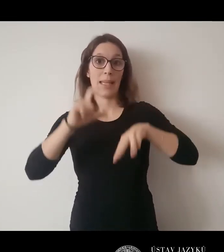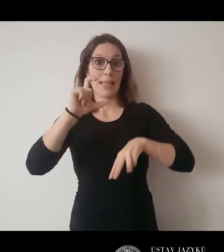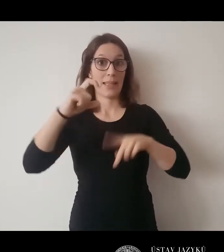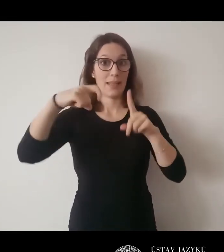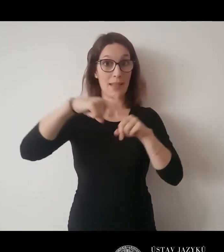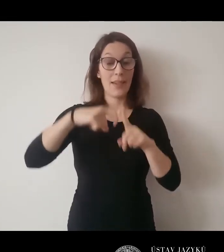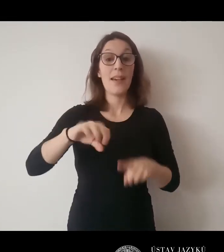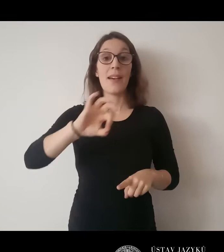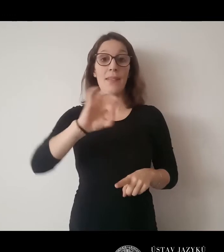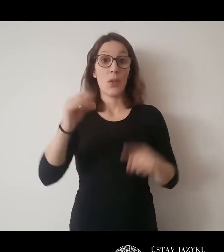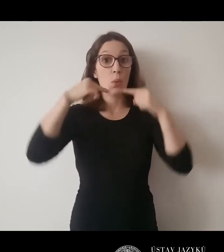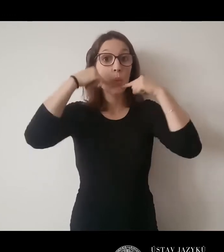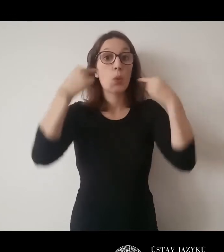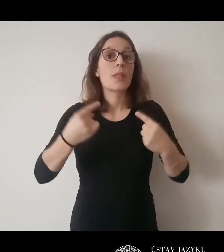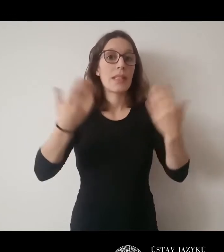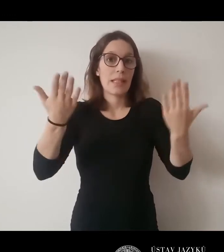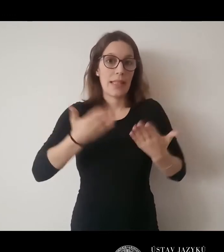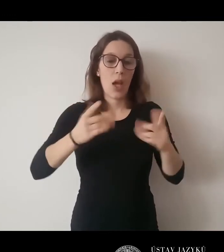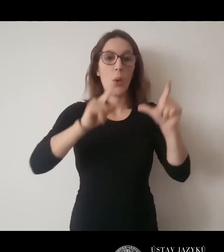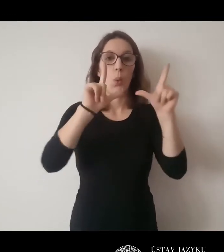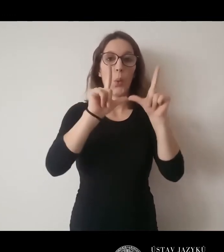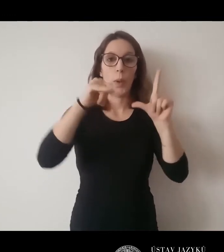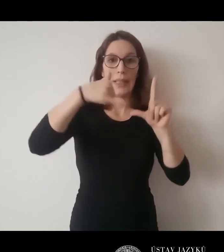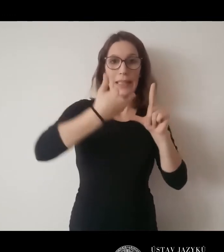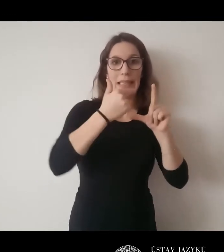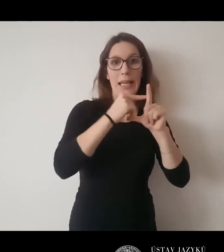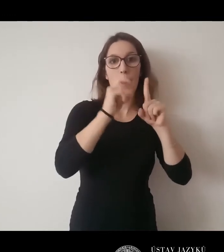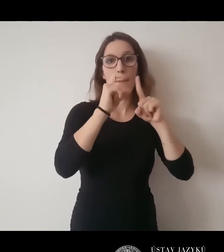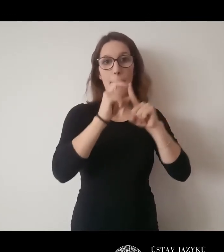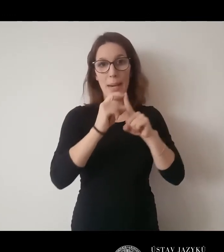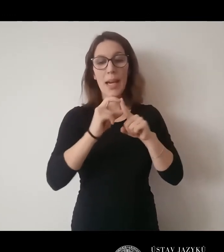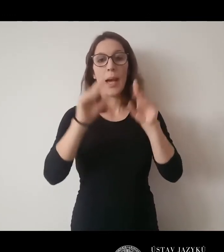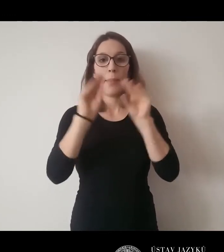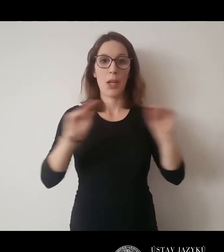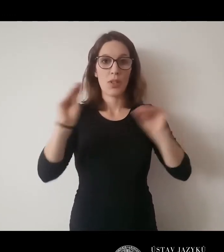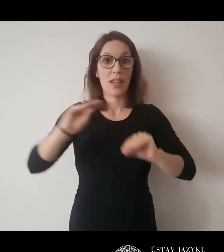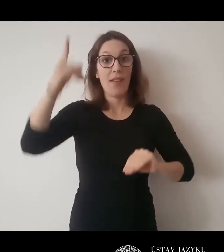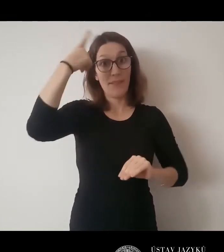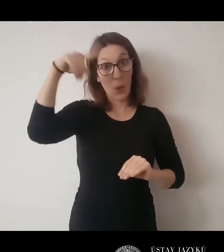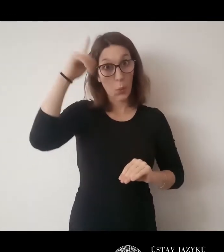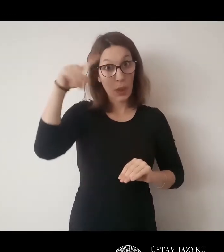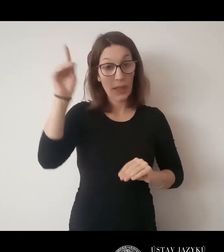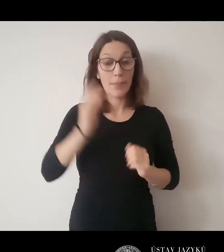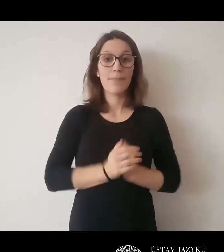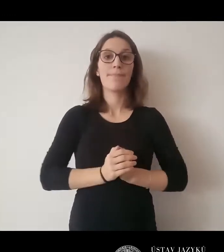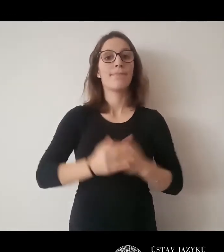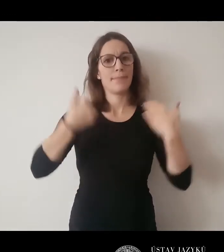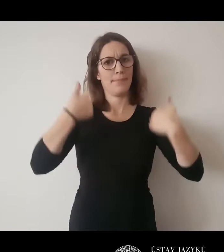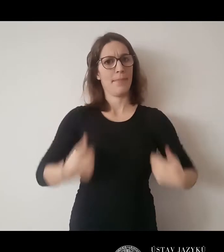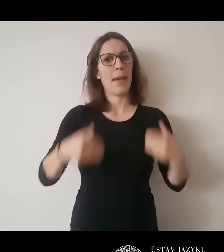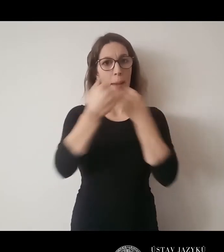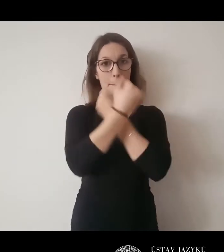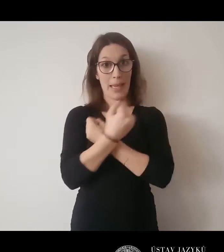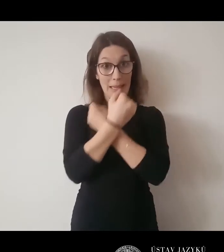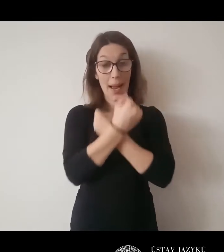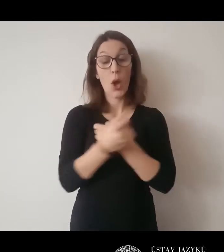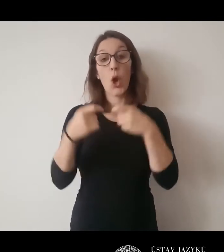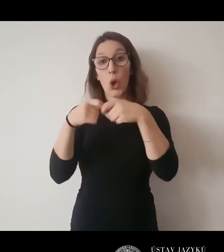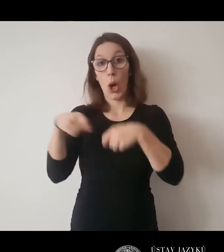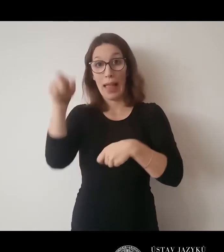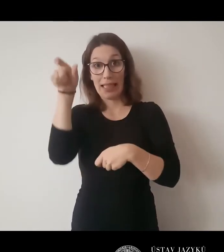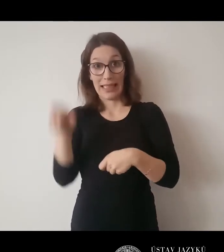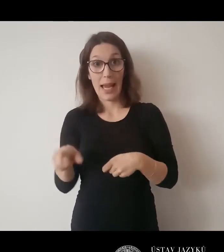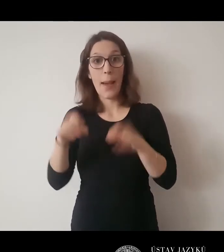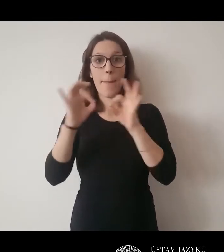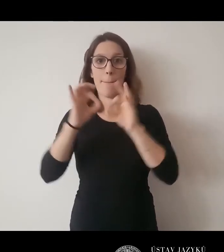laboratoři při Pedagogické fakultě, a to přímo v Centru pro sociální inovace a inkluze ve vzdělávání. Já jsem Michal a